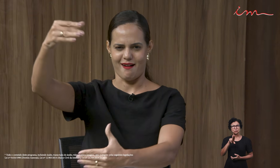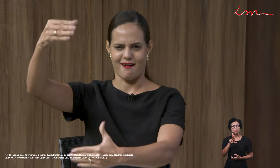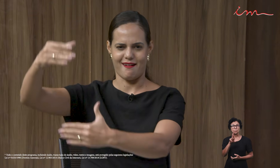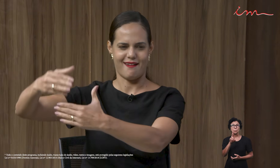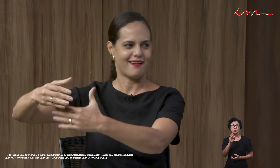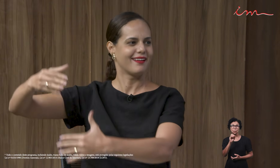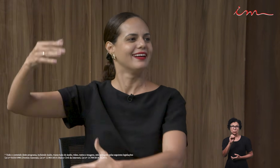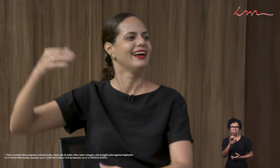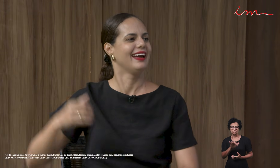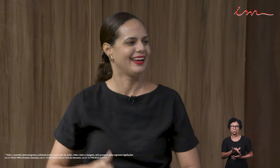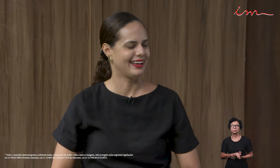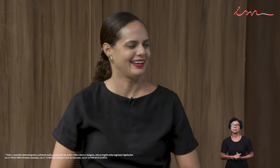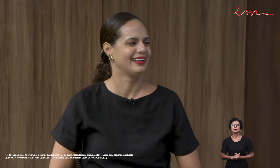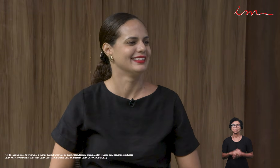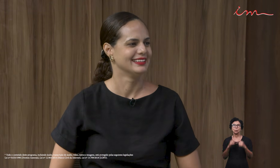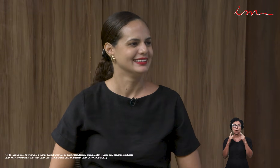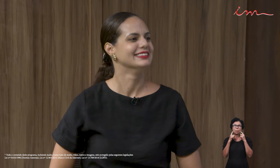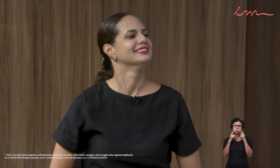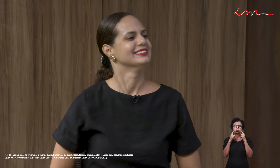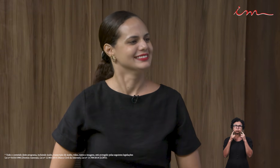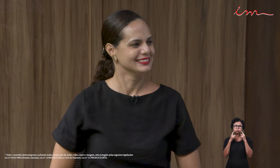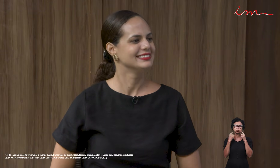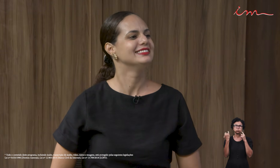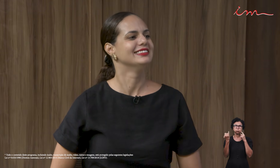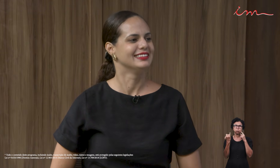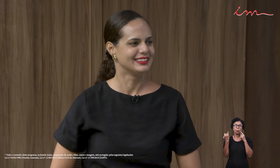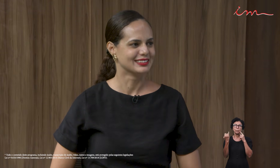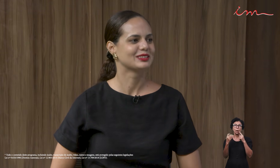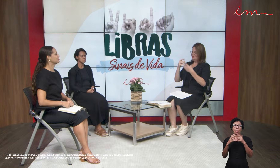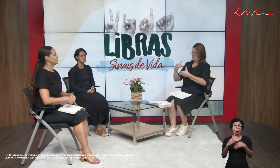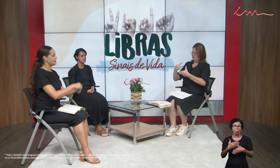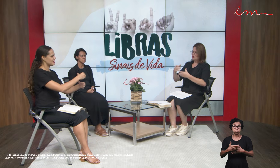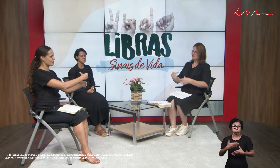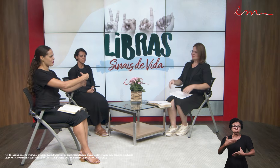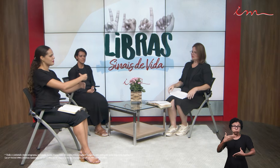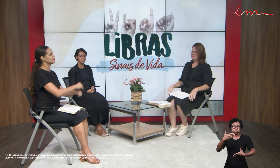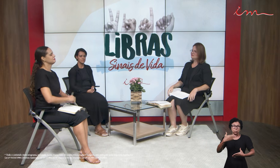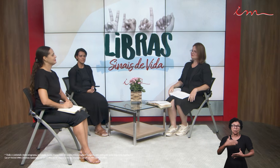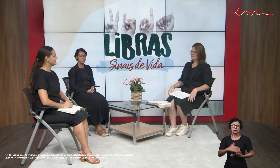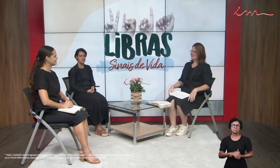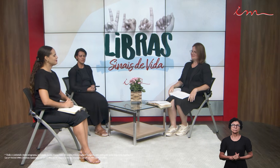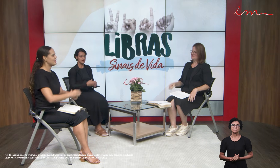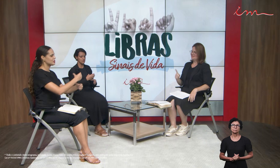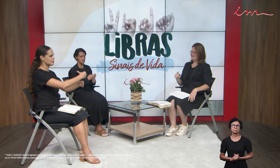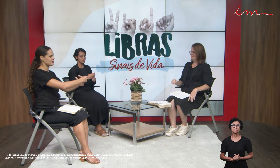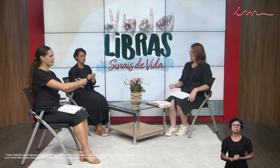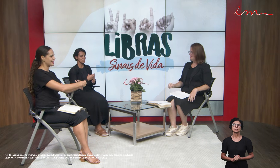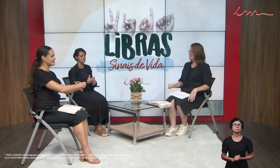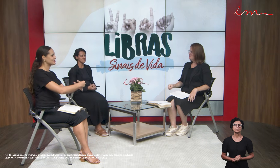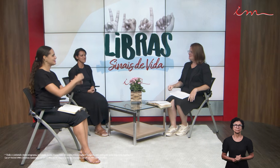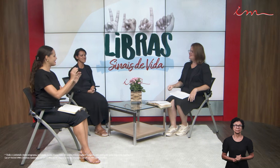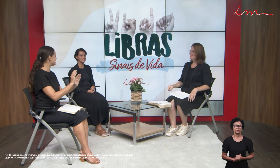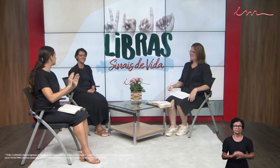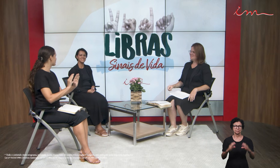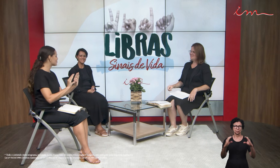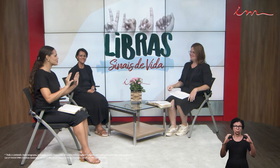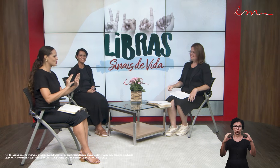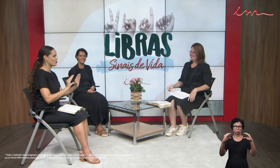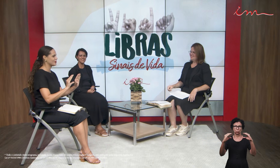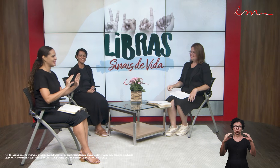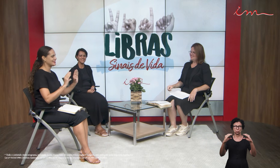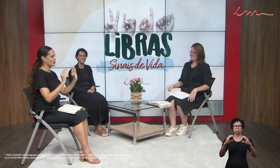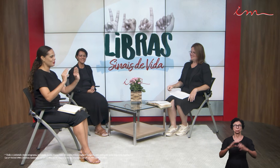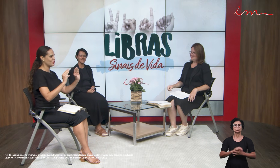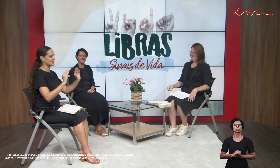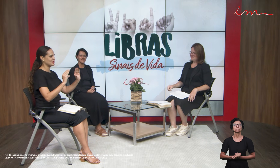A mão, ela já é fininha, mas você traz a questão da bochecha e bochecha. mostrando. Exatamente, Engrossa você faz. o muro. Você